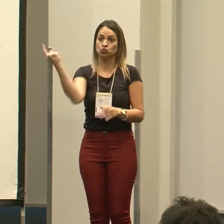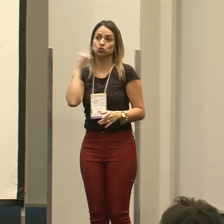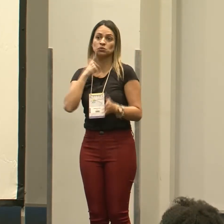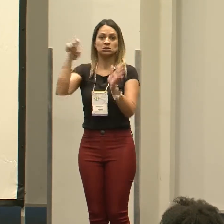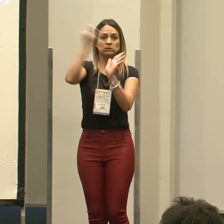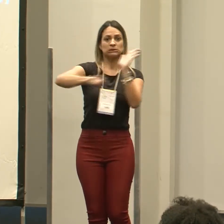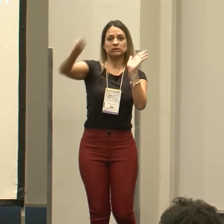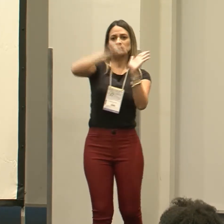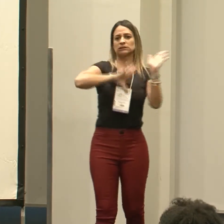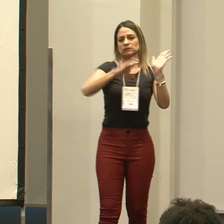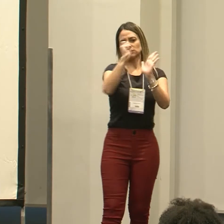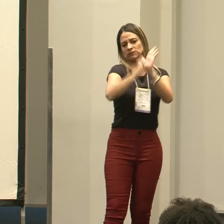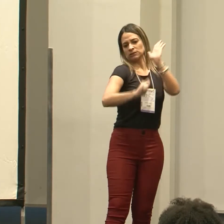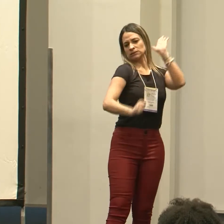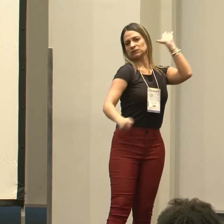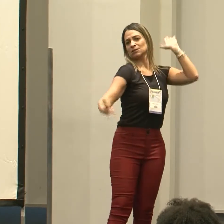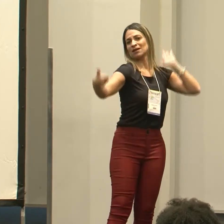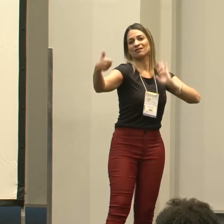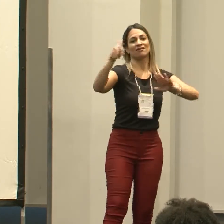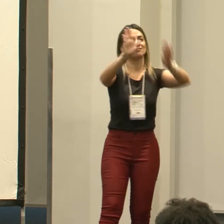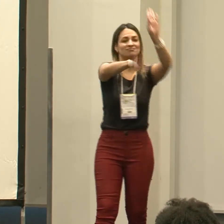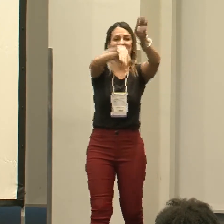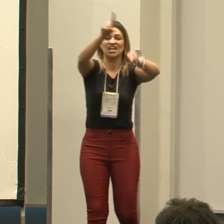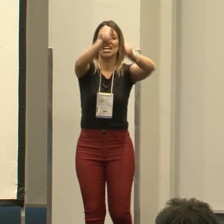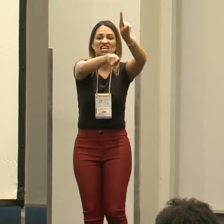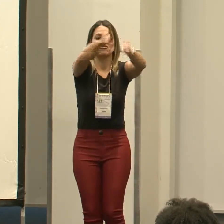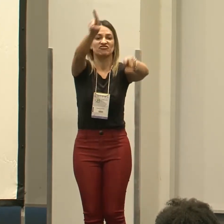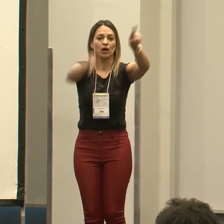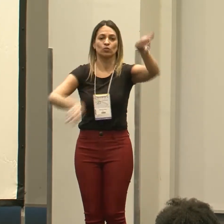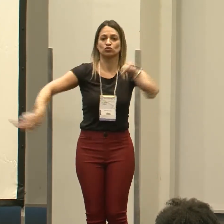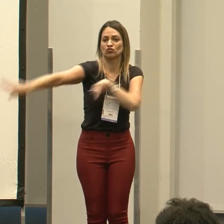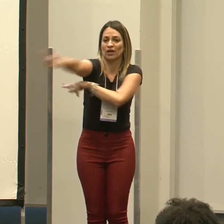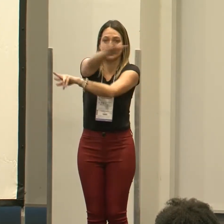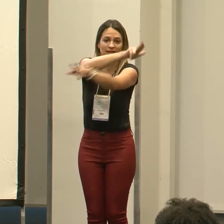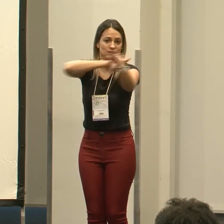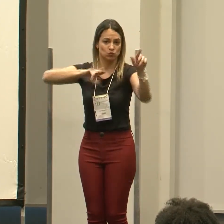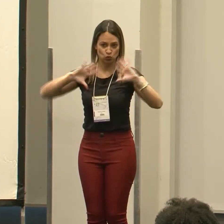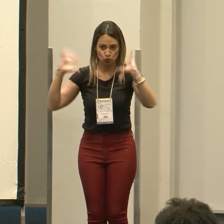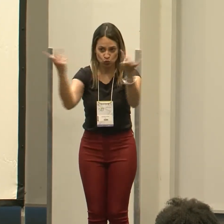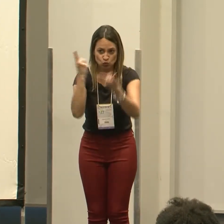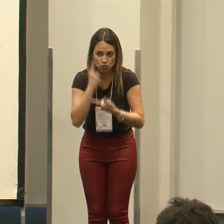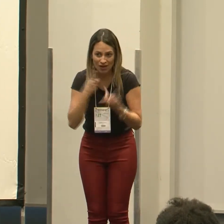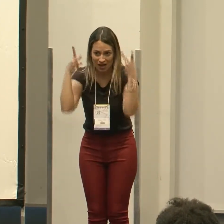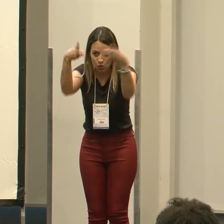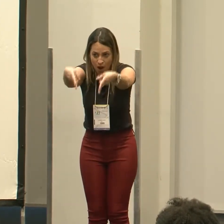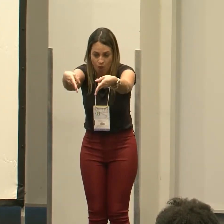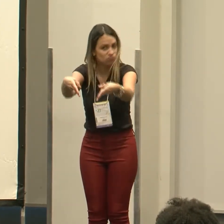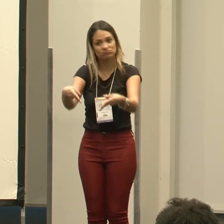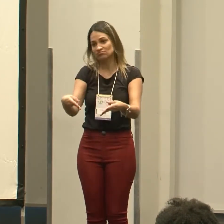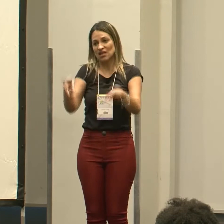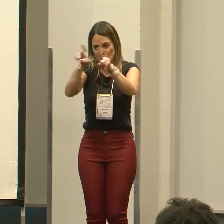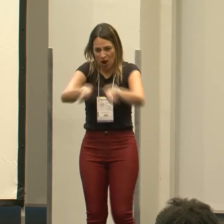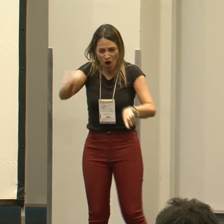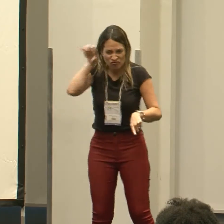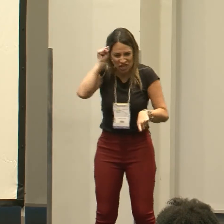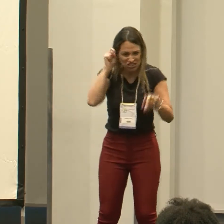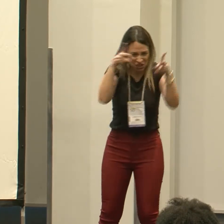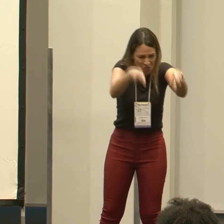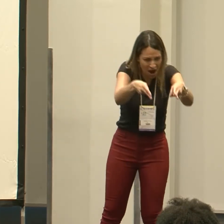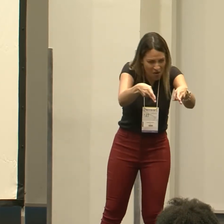a escrita dos surdos. Alguns surdos escrevem português muito bem, maravilhosamente, outros nem tanto. Os surdos não são